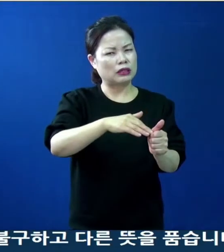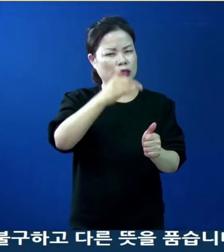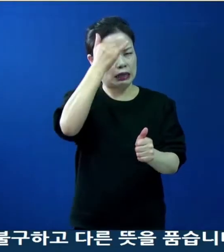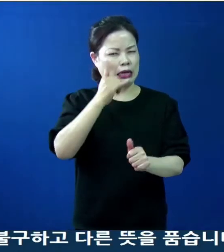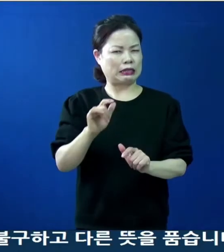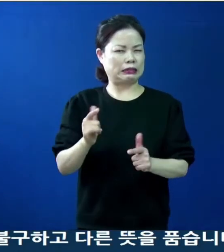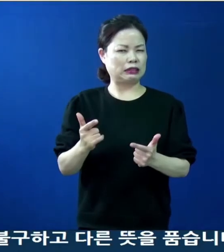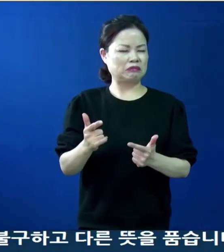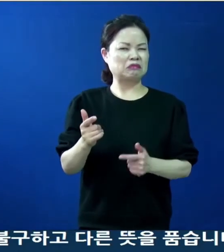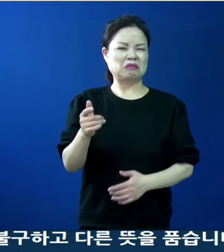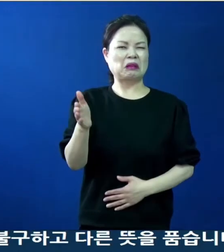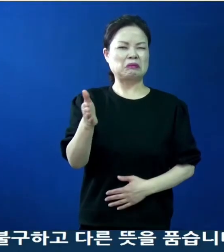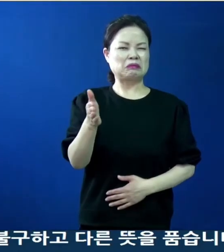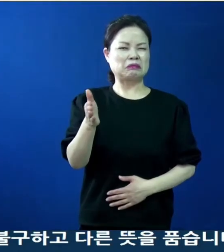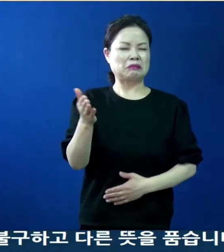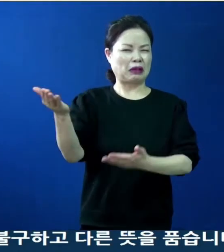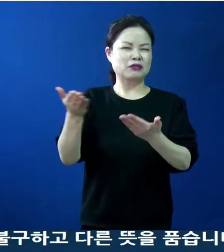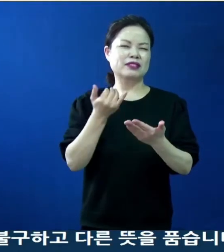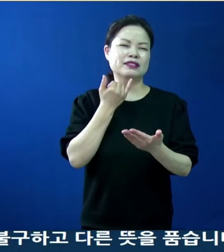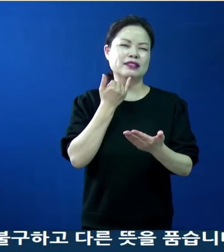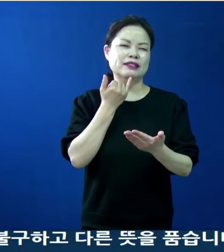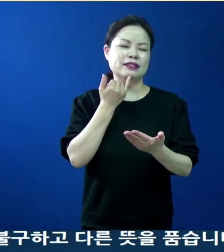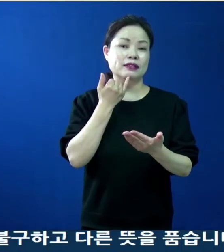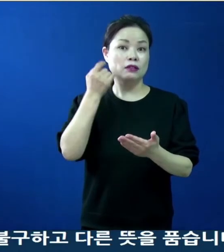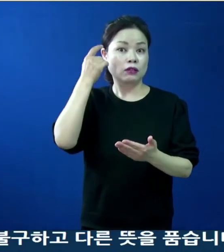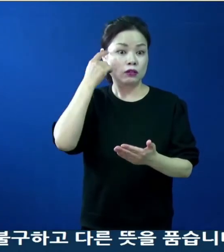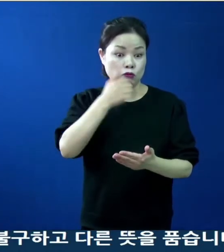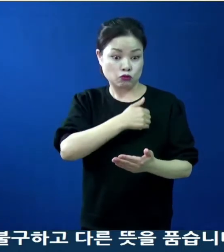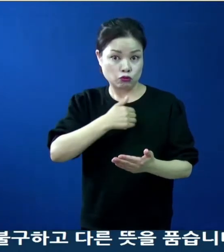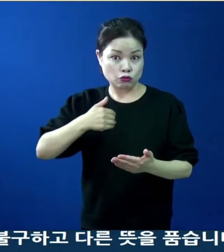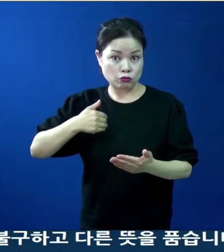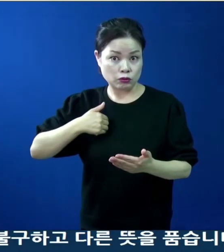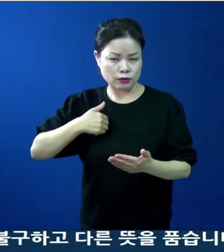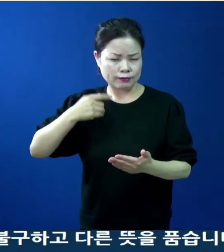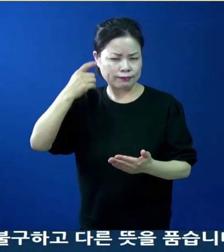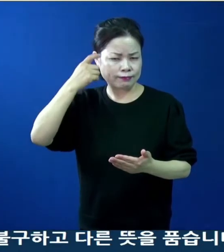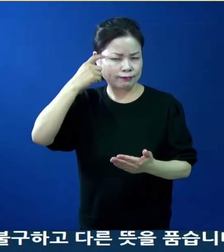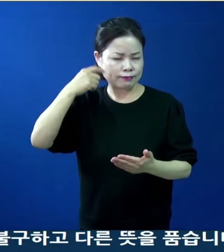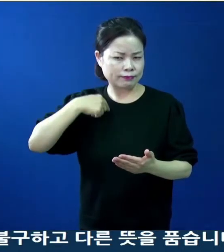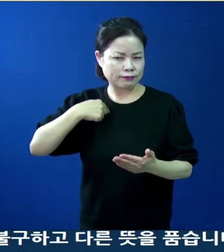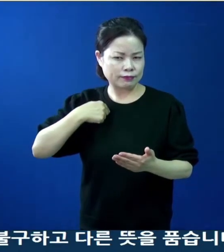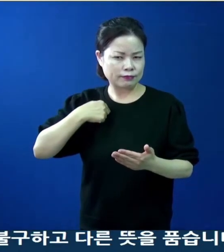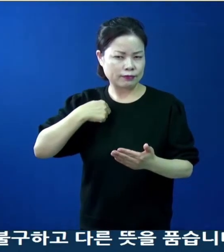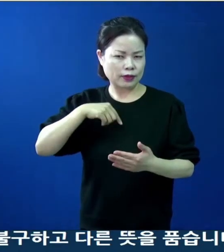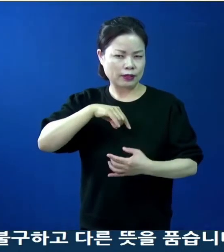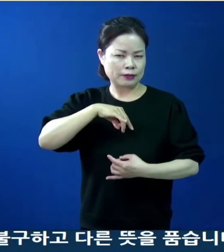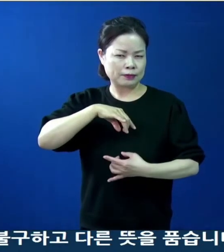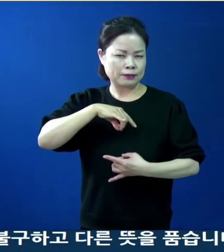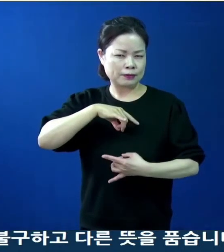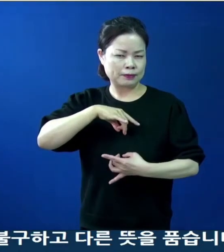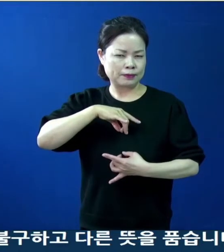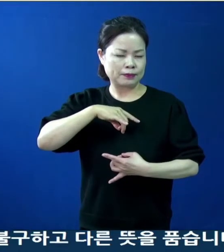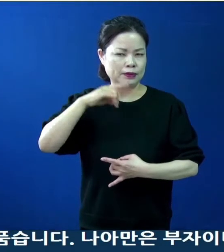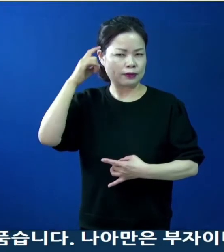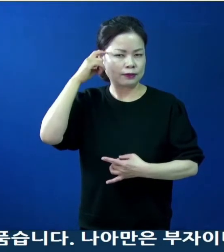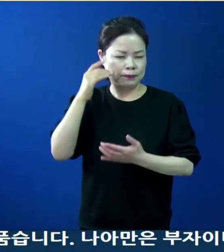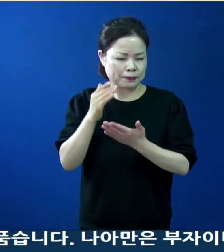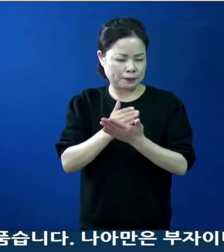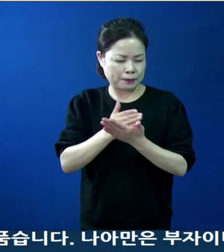이 정도는 괜찮아, 자신 안에서 충분한 명분을 찾고 타협을 하고 있었다는